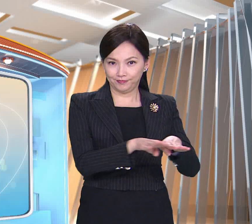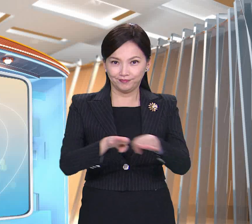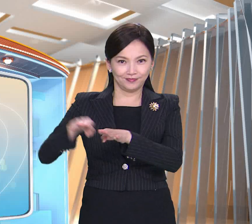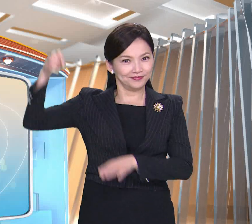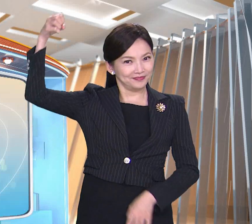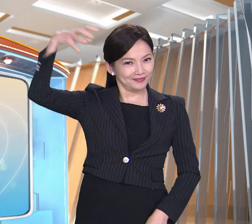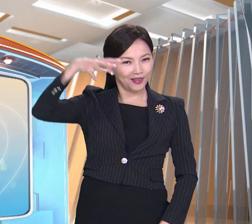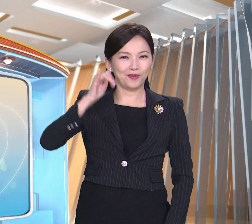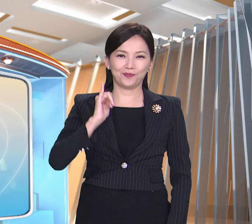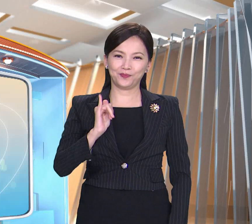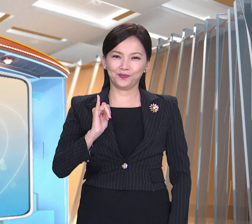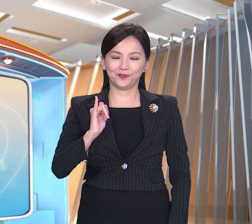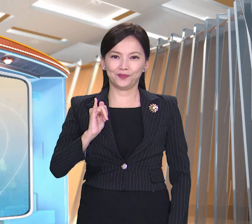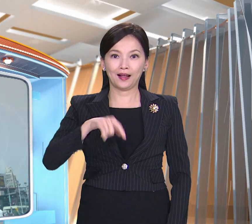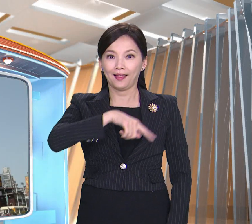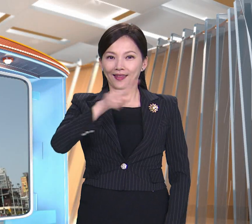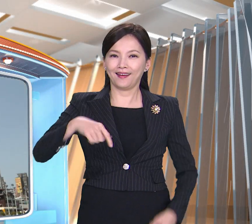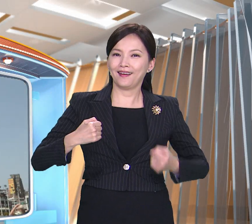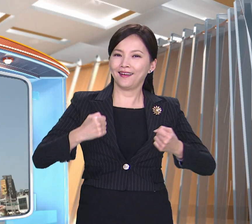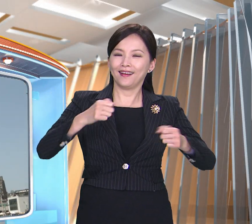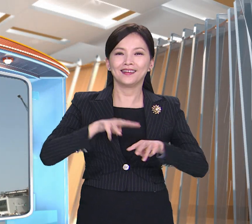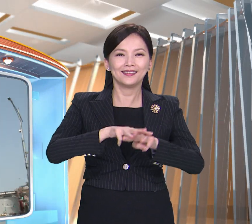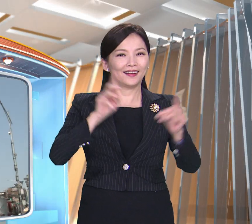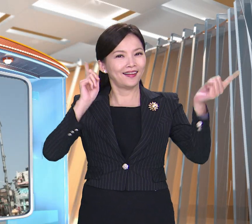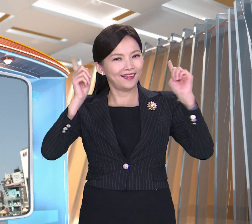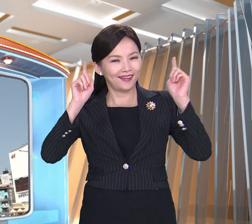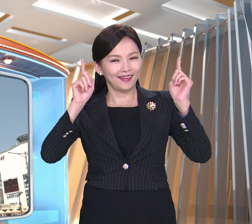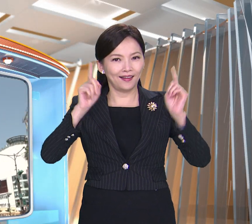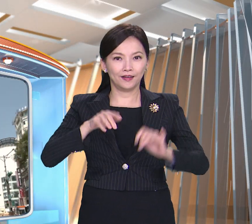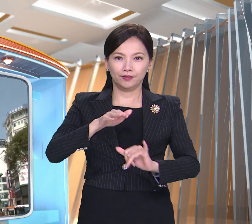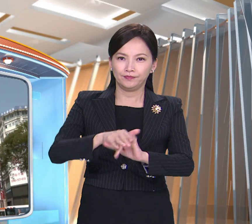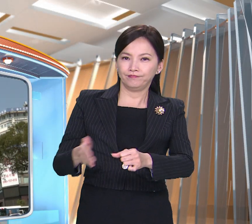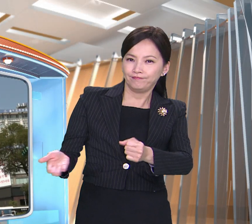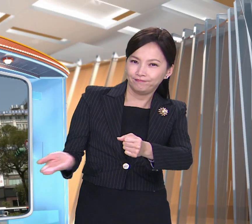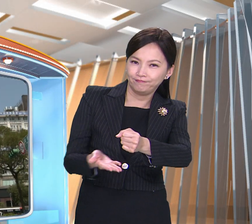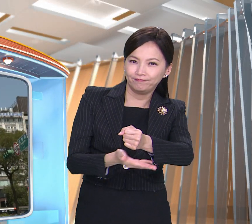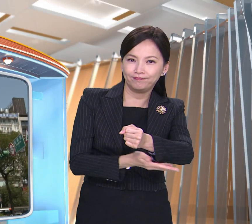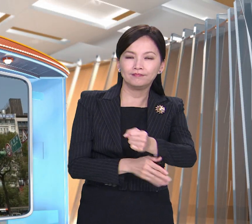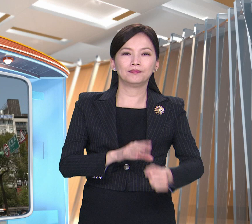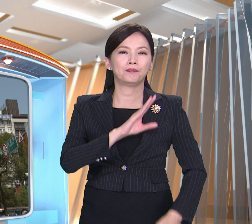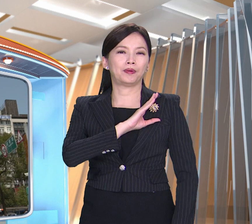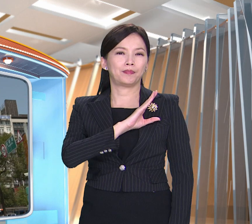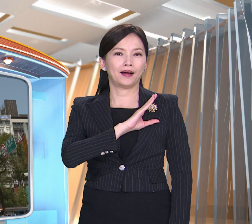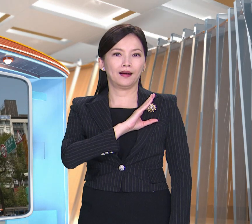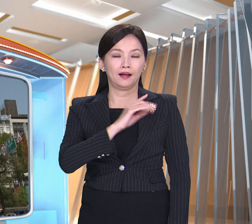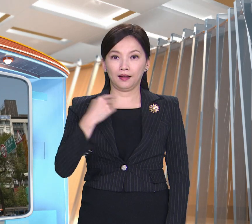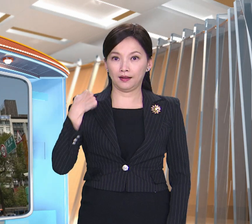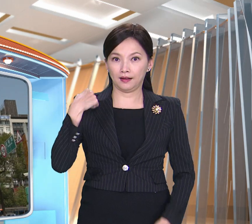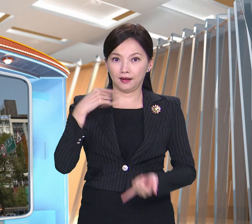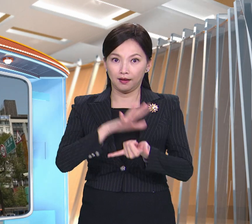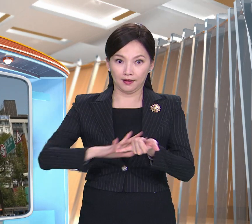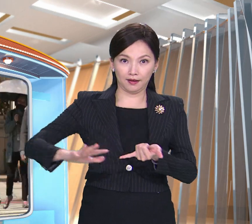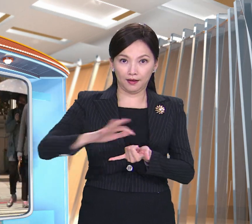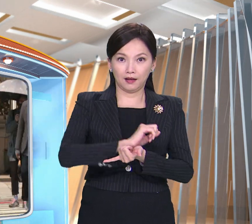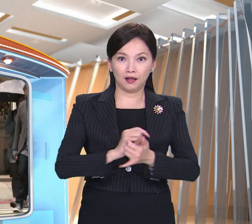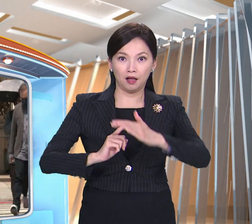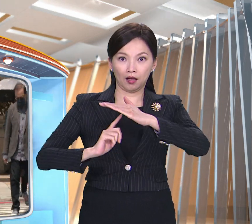连假天气放晴之后，国道高速公路涌现了出游以及扫墓的车潮。昨